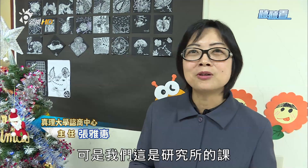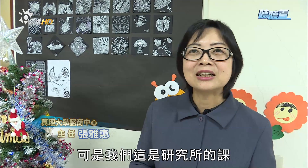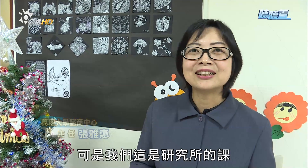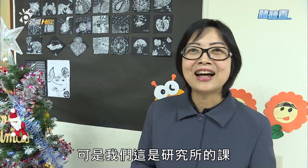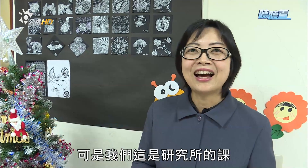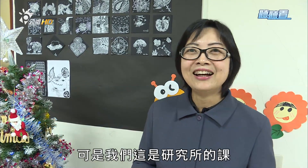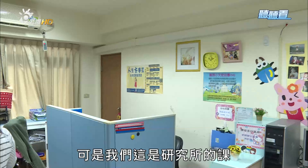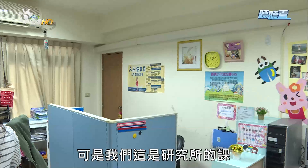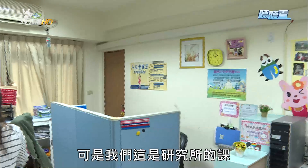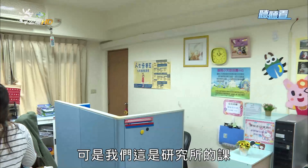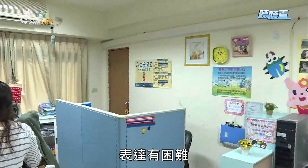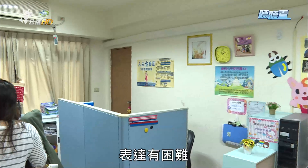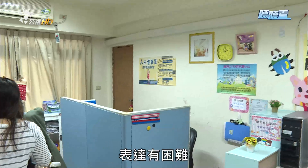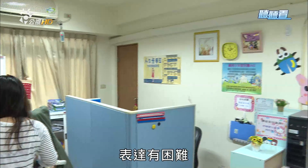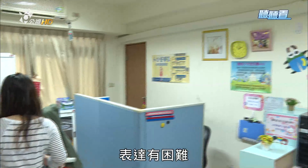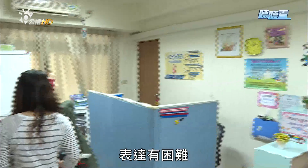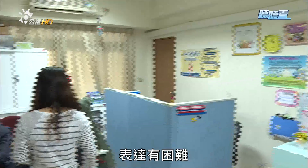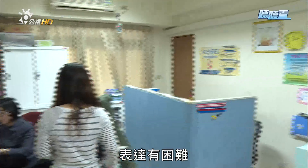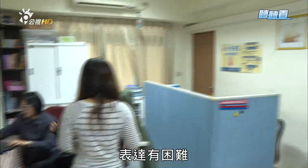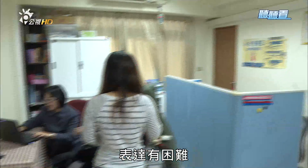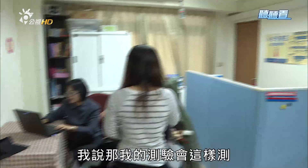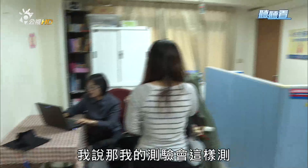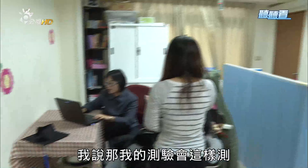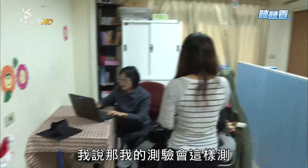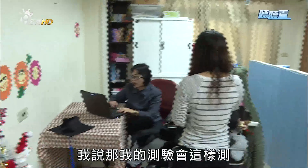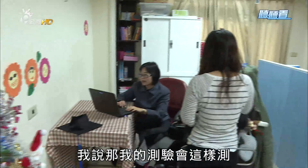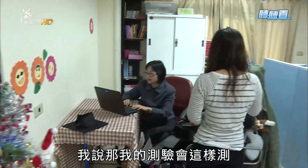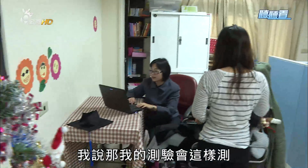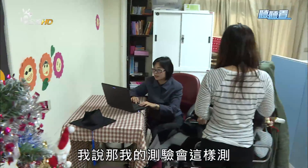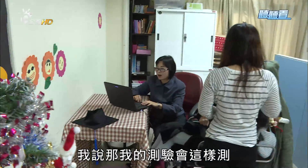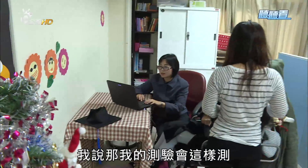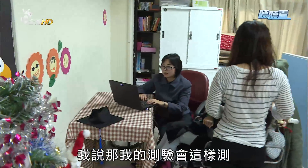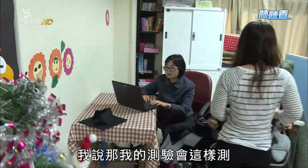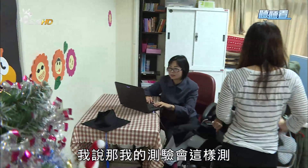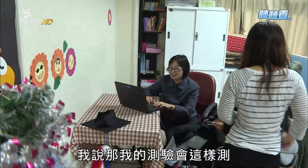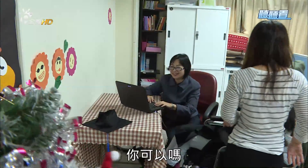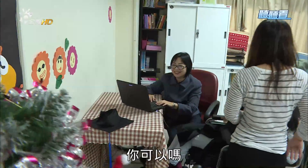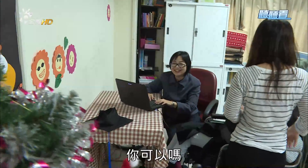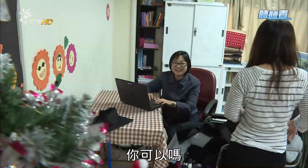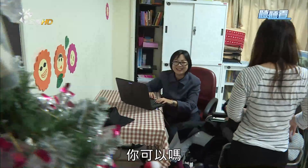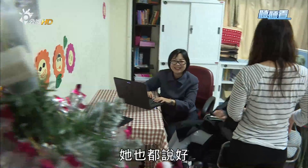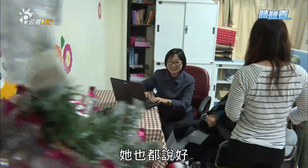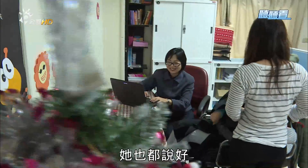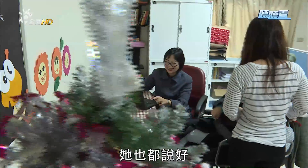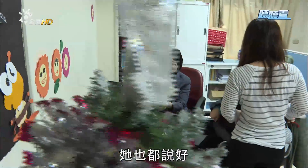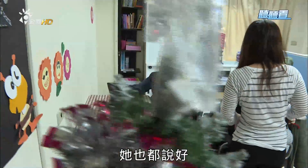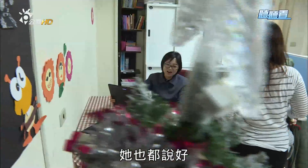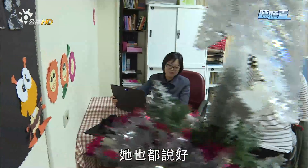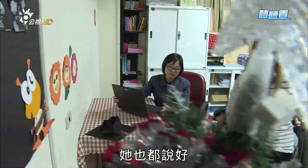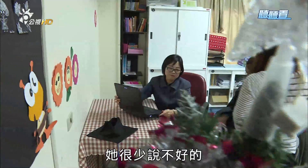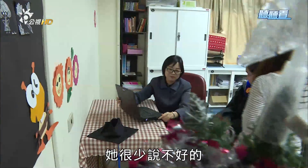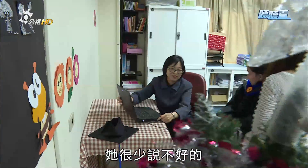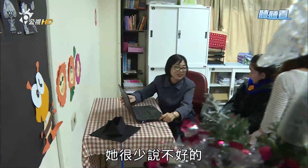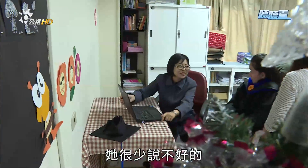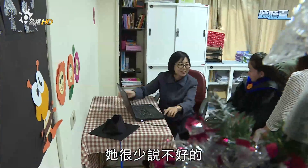的课啊，表达有困难，说那我的测验会这样测哦，你可以吗？他也都说好，他很少说不